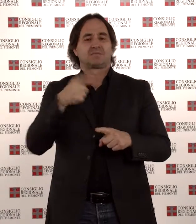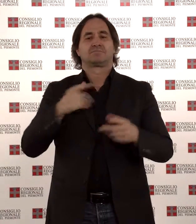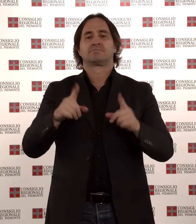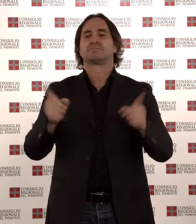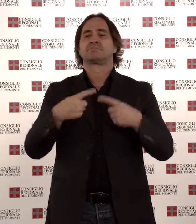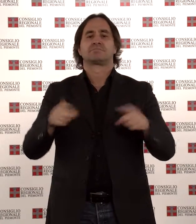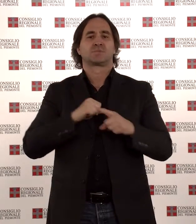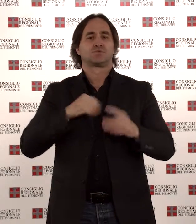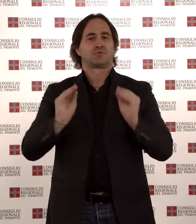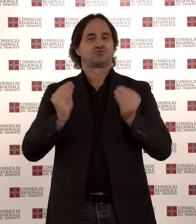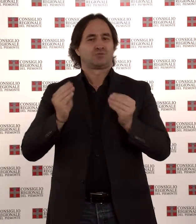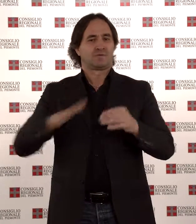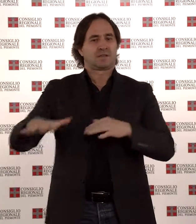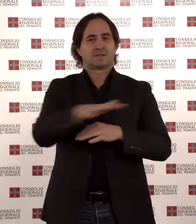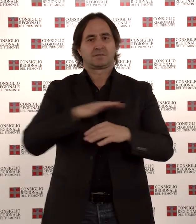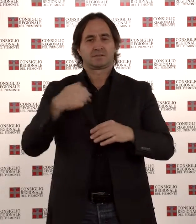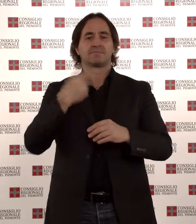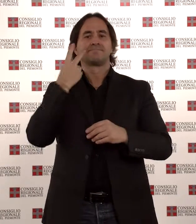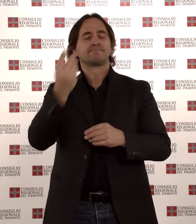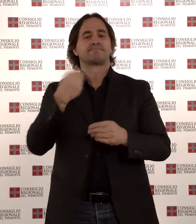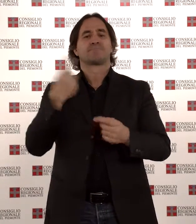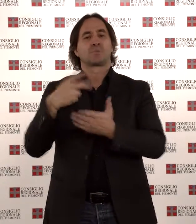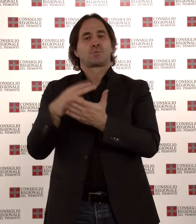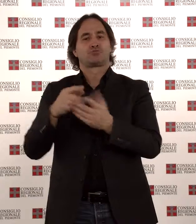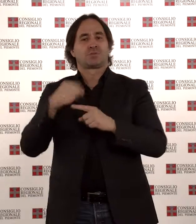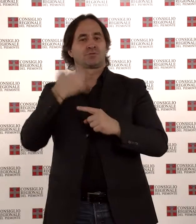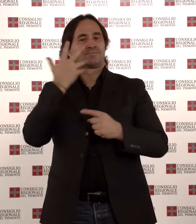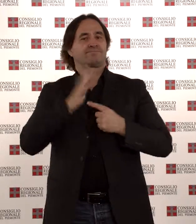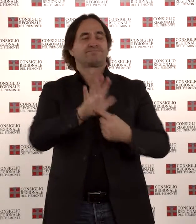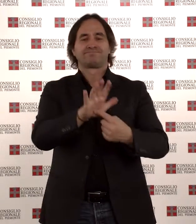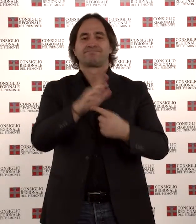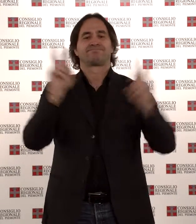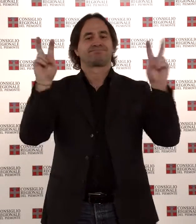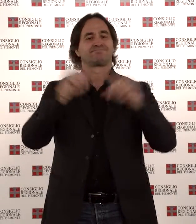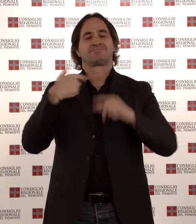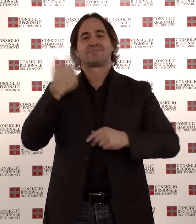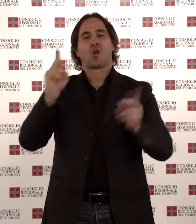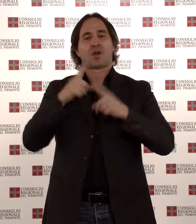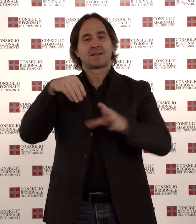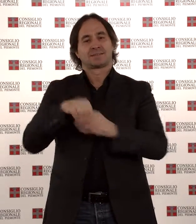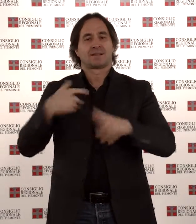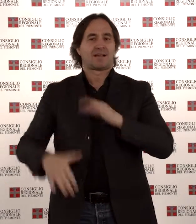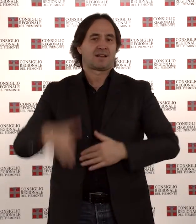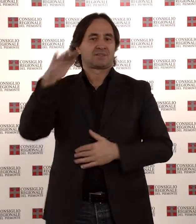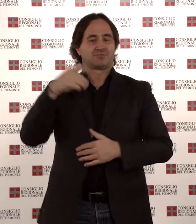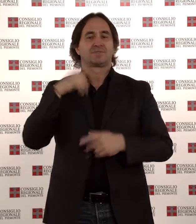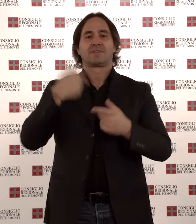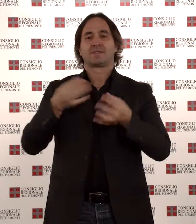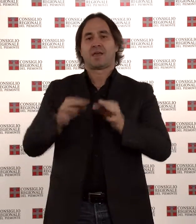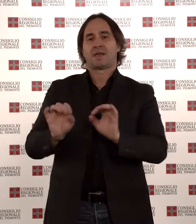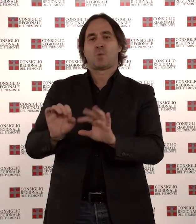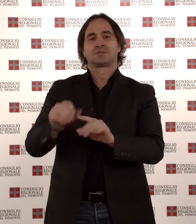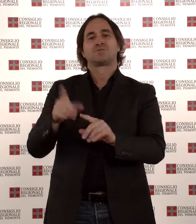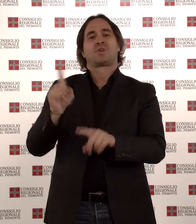ha voluto in questo modo originale presentare il progetto Crescere in orchestra, educare alla pace attraverso la musica, che si svolge nel